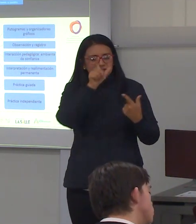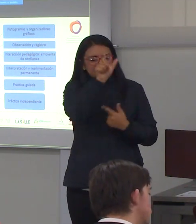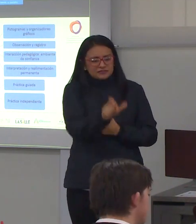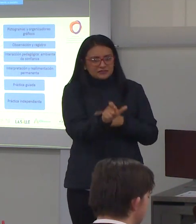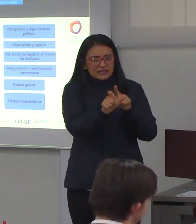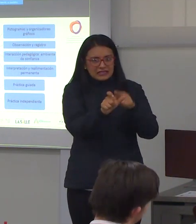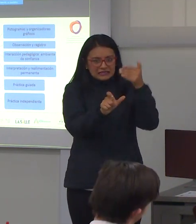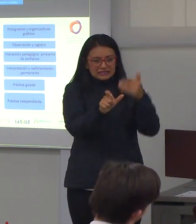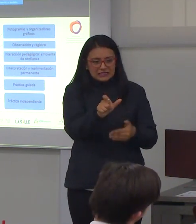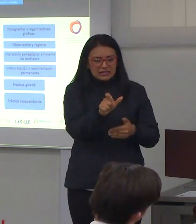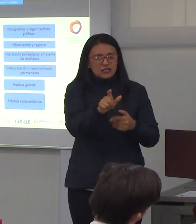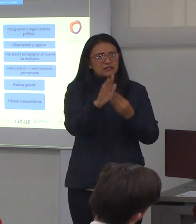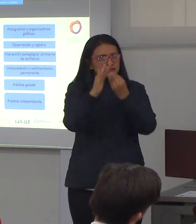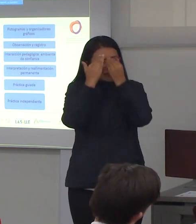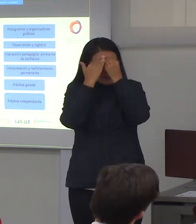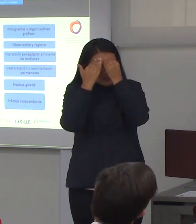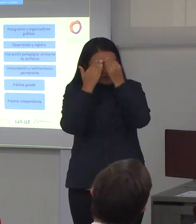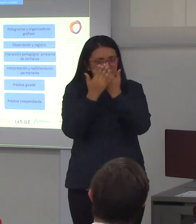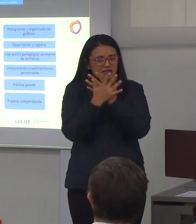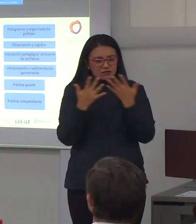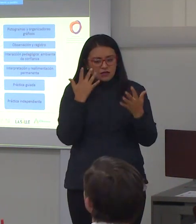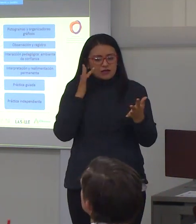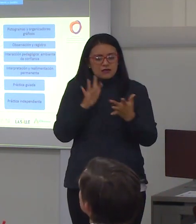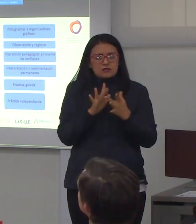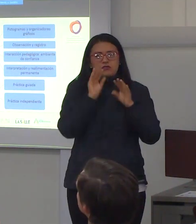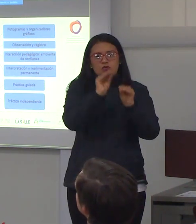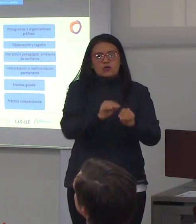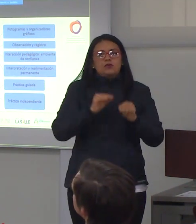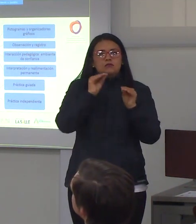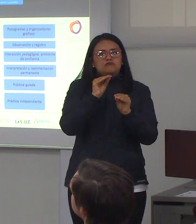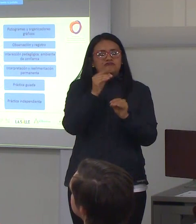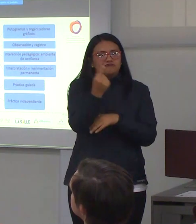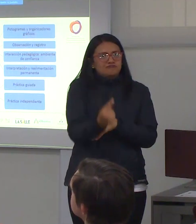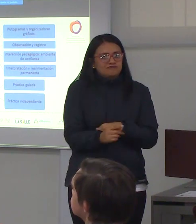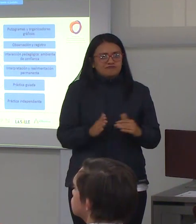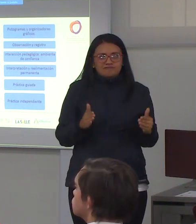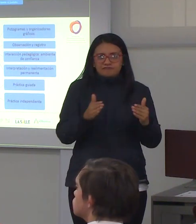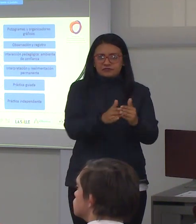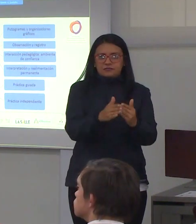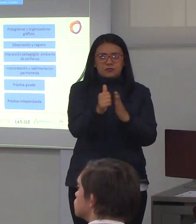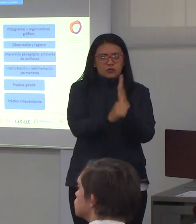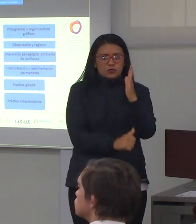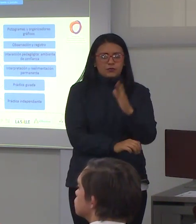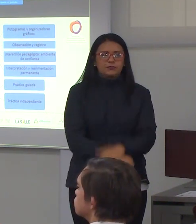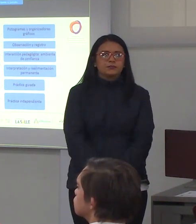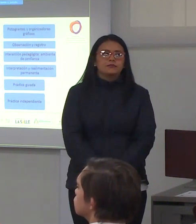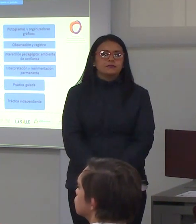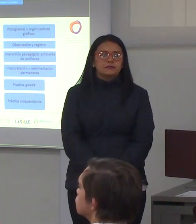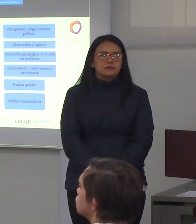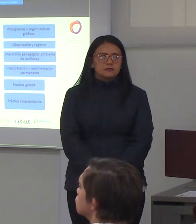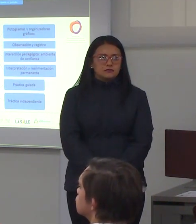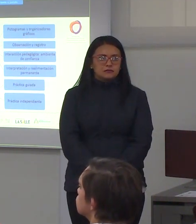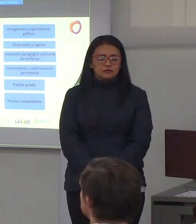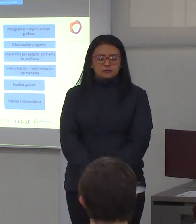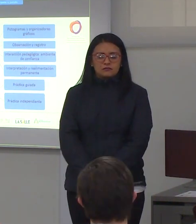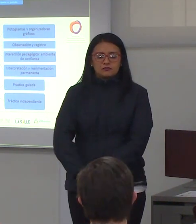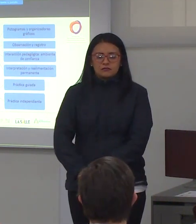de esos saberes y lo que tiene que ver con la formación específica del programa. En la